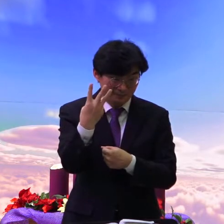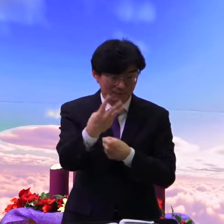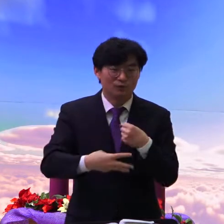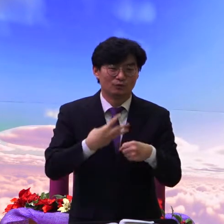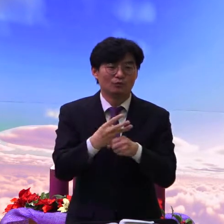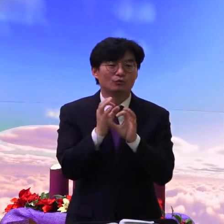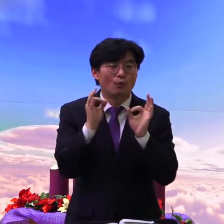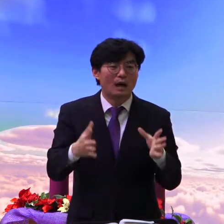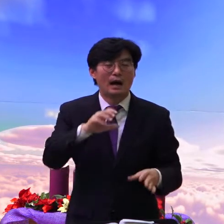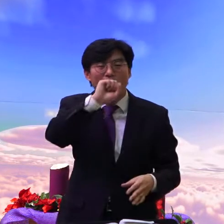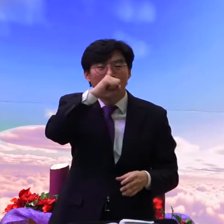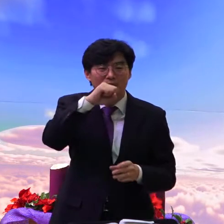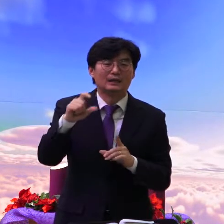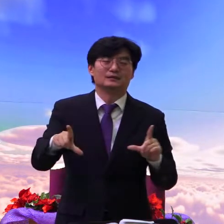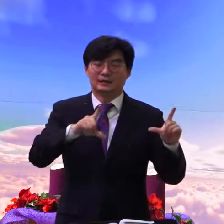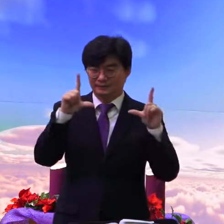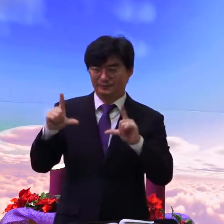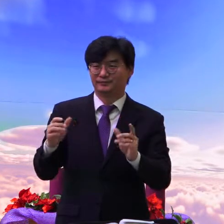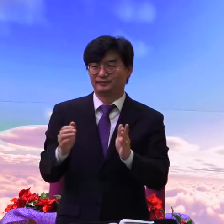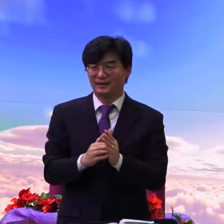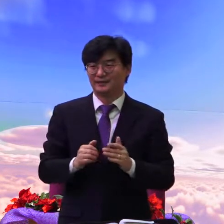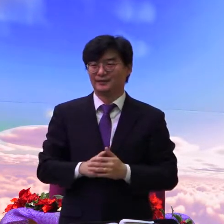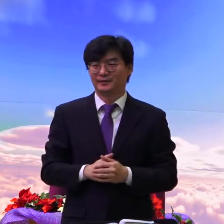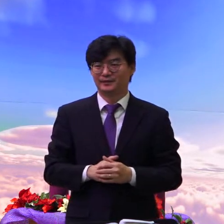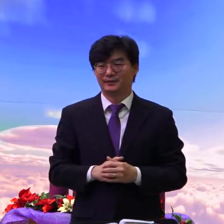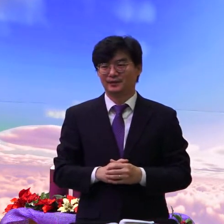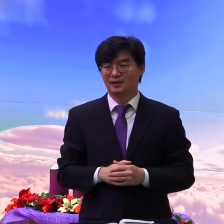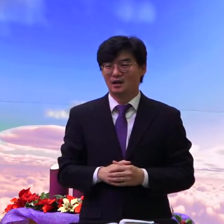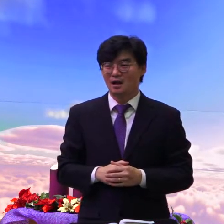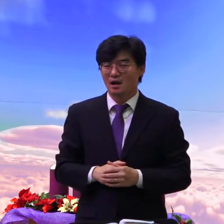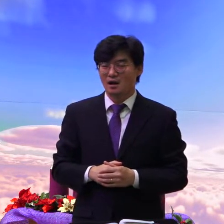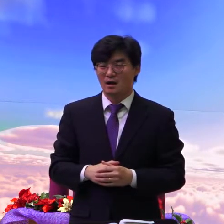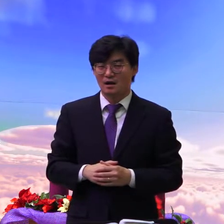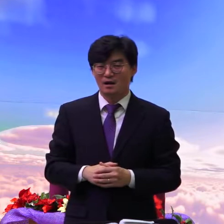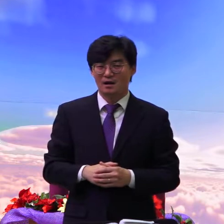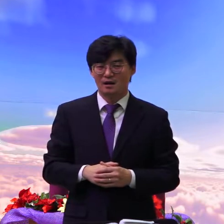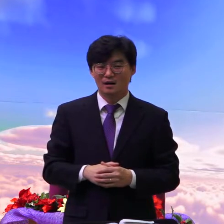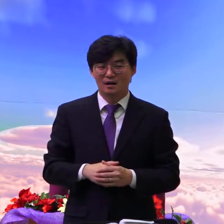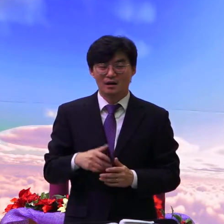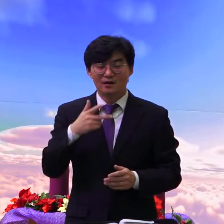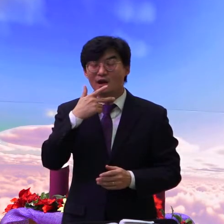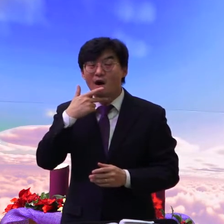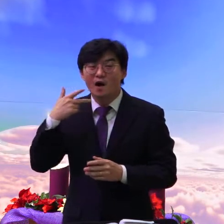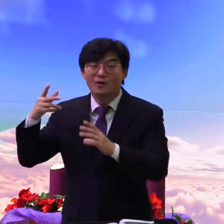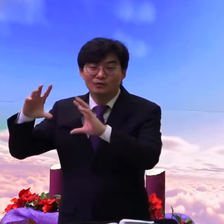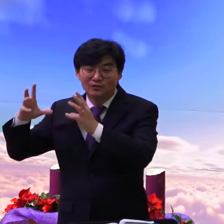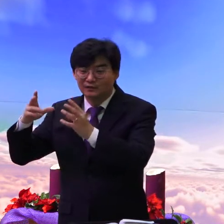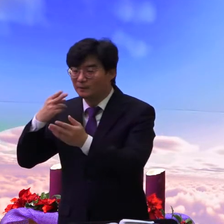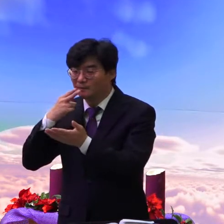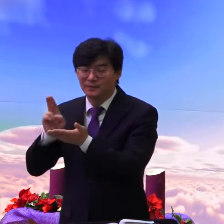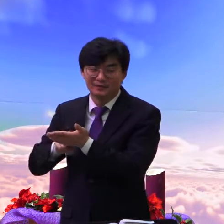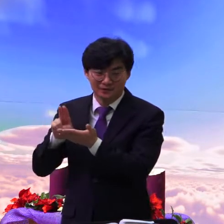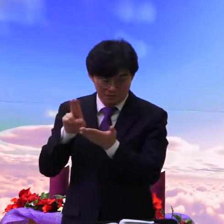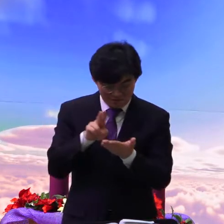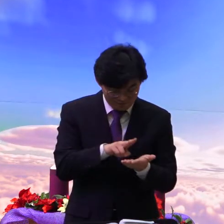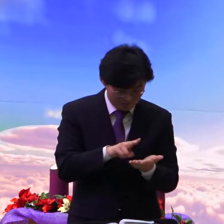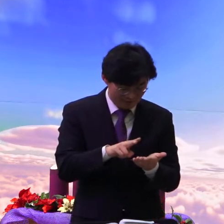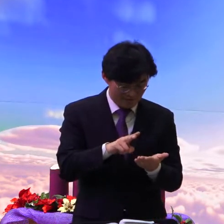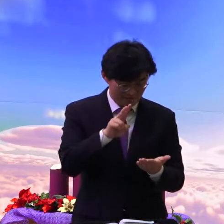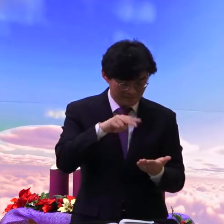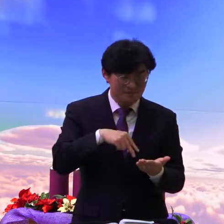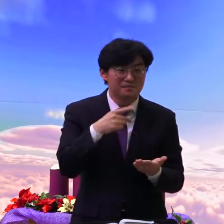헌신했습니다. 한 번은 고국 영국의 선교단체가 그에게 편지를 보냈습니다. 편지의 내용은